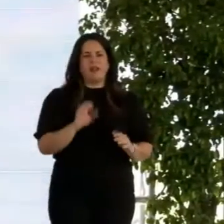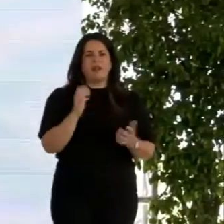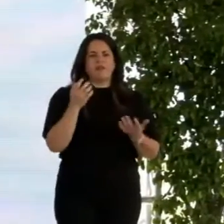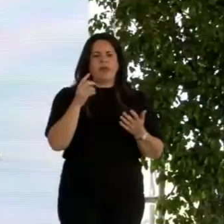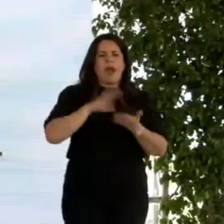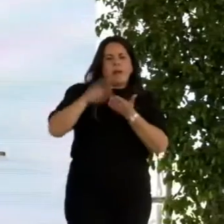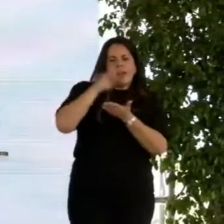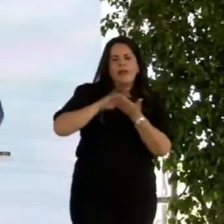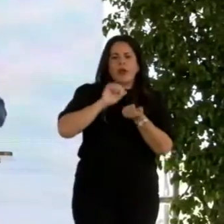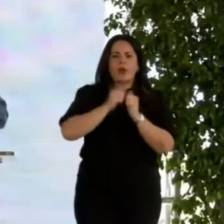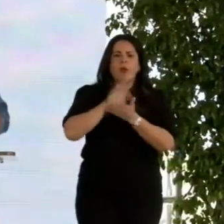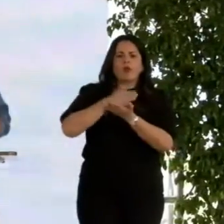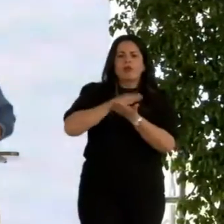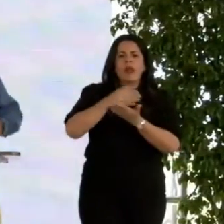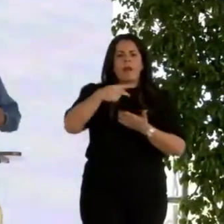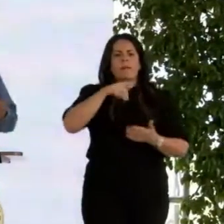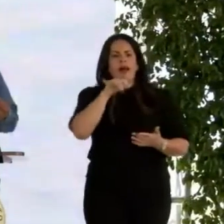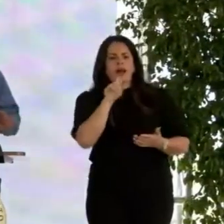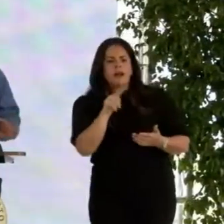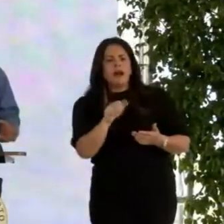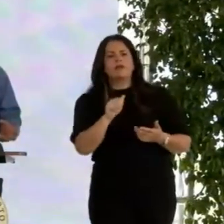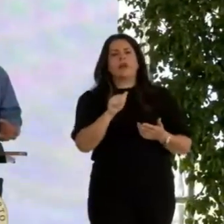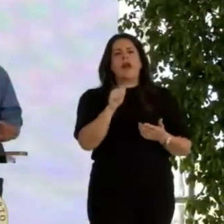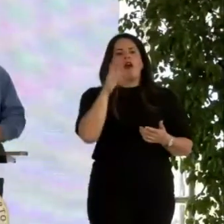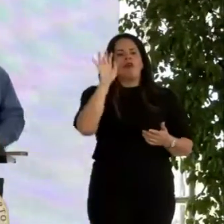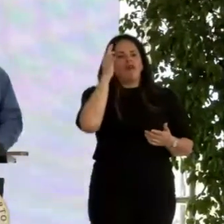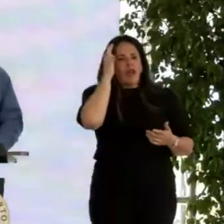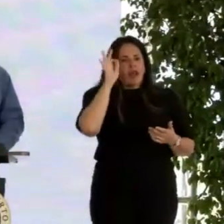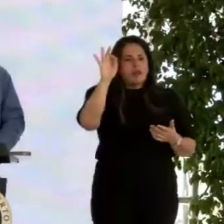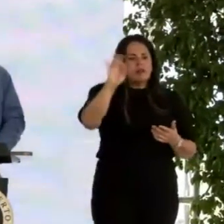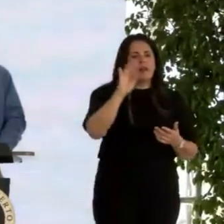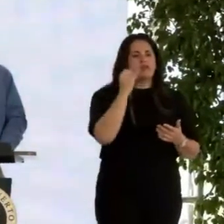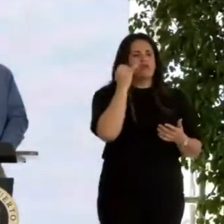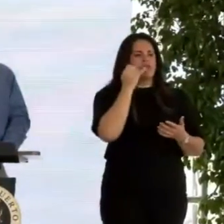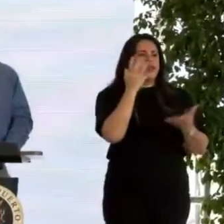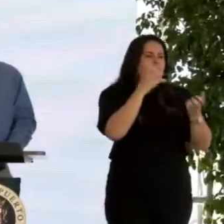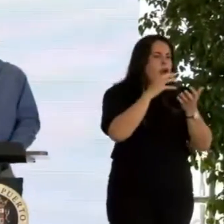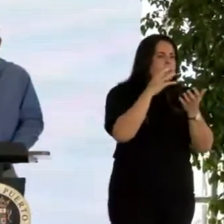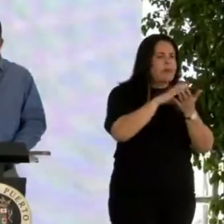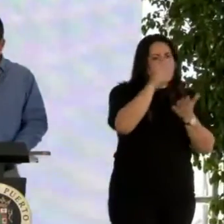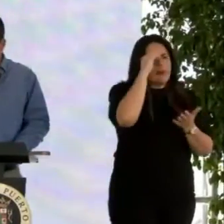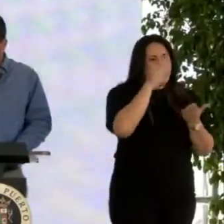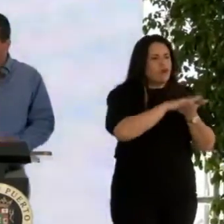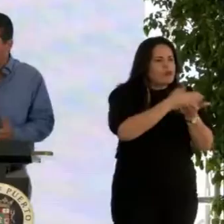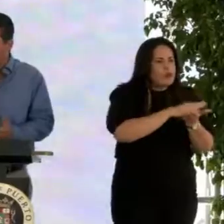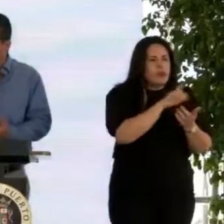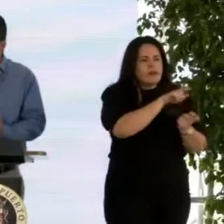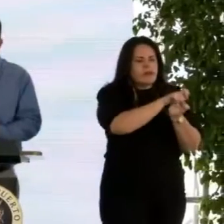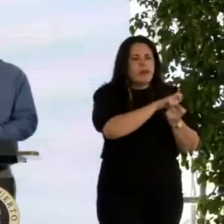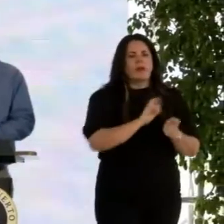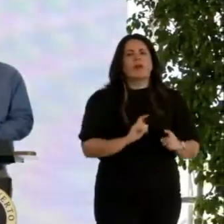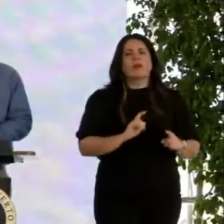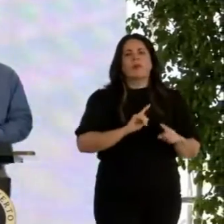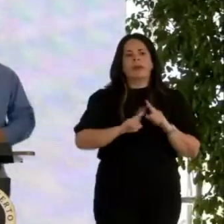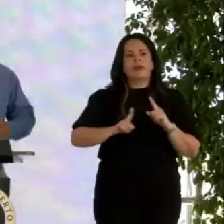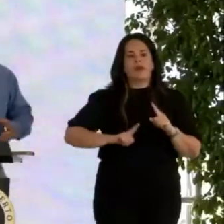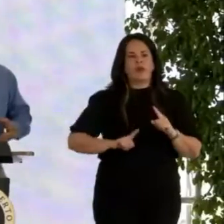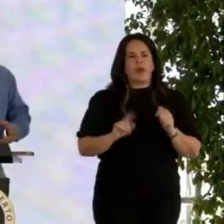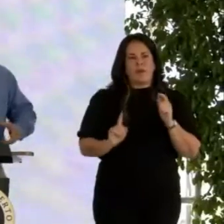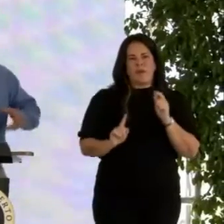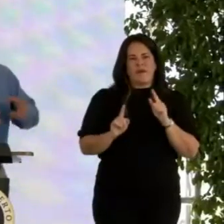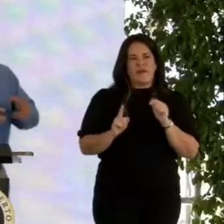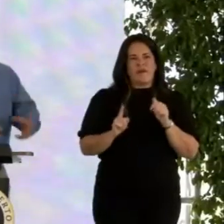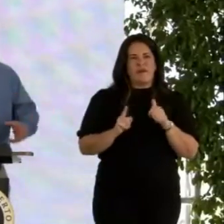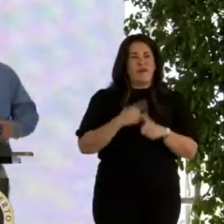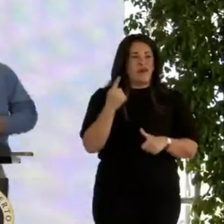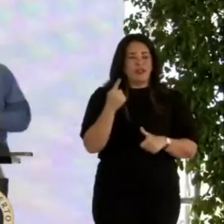pasta. Si van a hacer a Francia, quieren aprender algo allí. Y en Luisiana, la primera actividad que la gente pone en TripAdvisor es